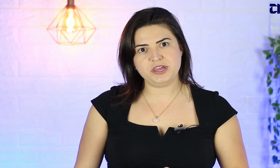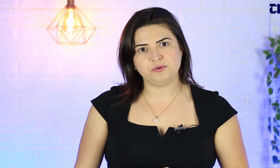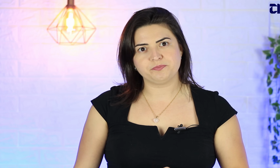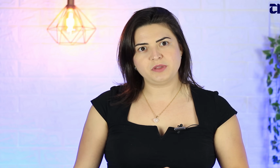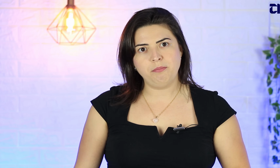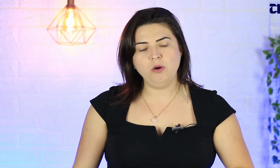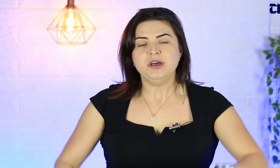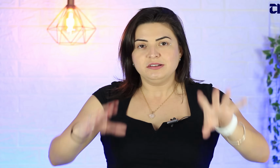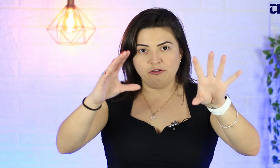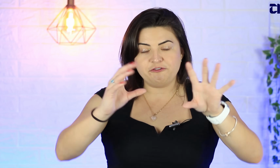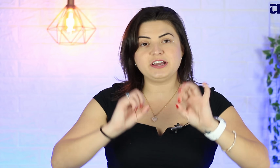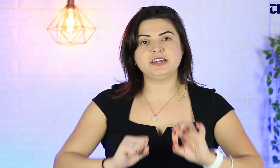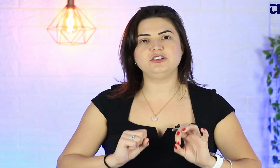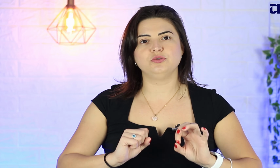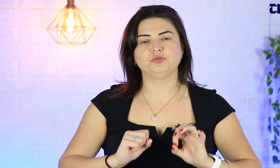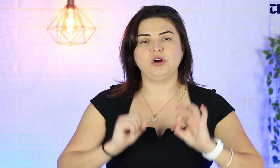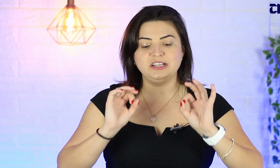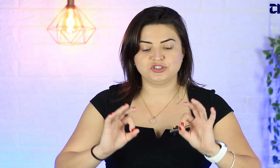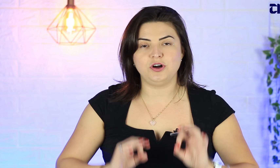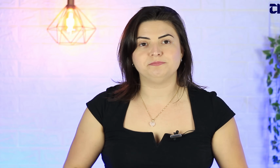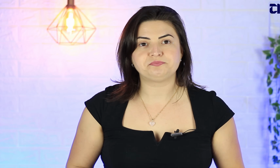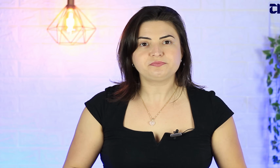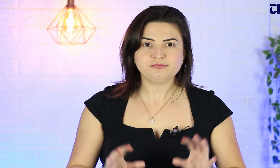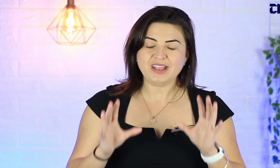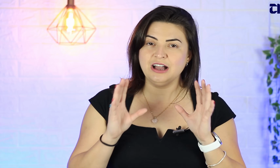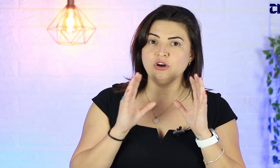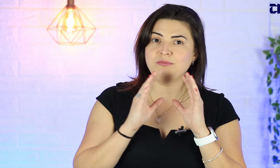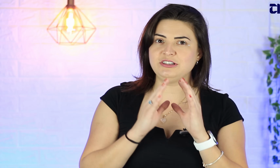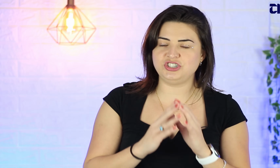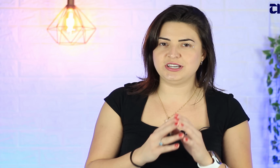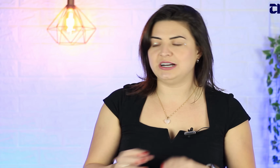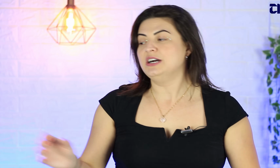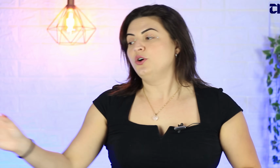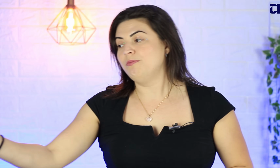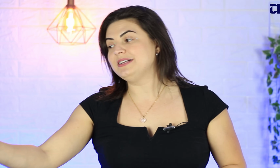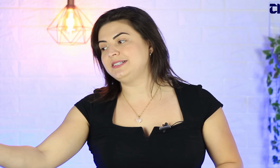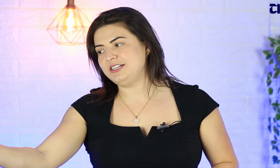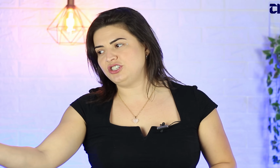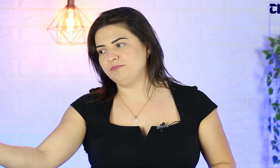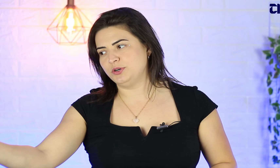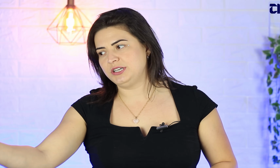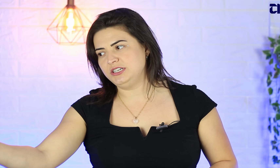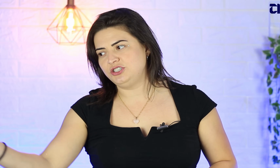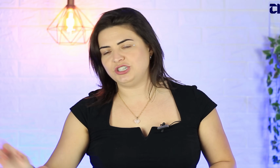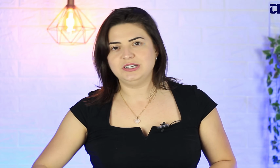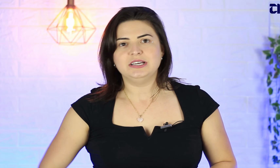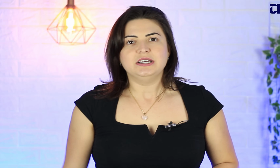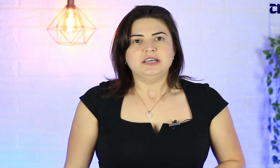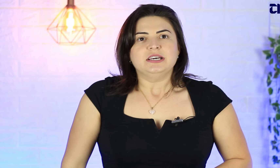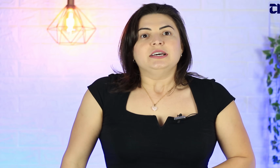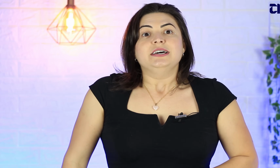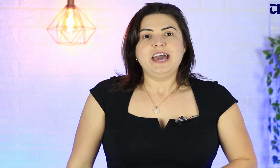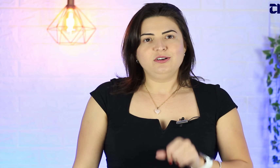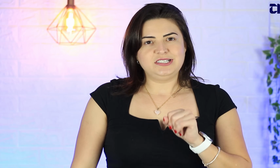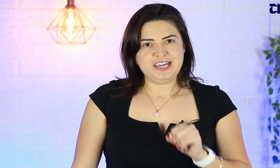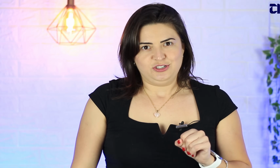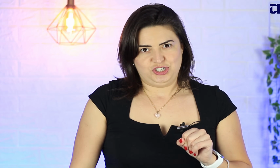comigo, tá bom? Então fica aqui junto, olha só. Agora uma dica, um macete importante. É o seguinte.